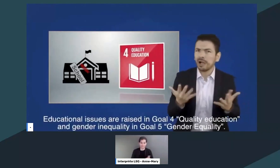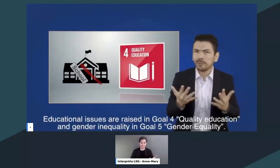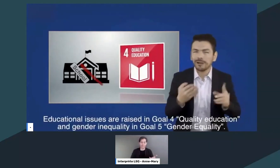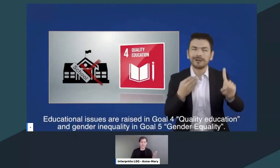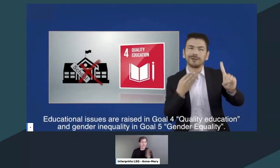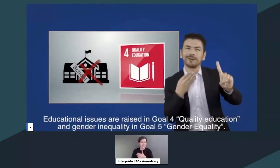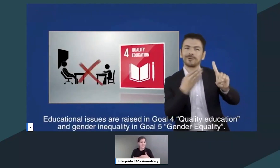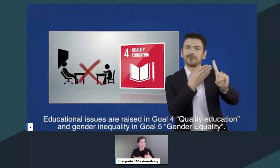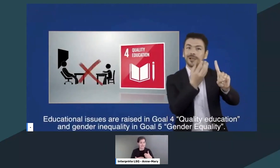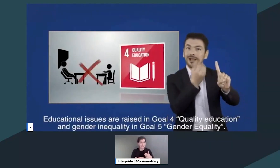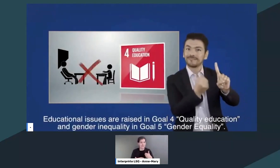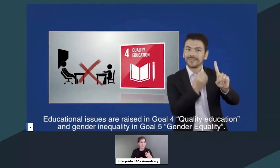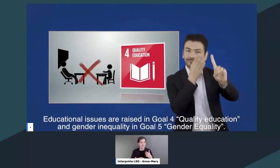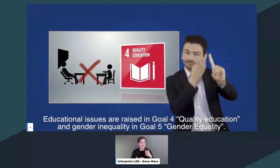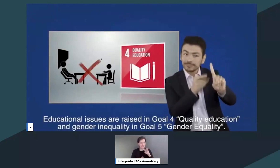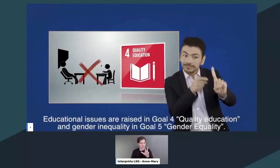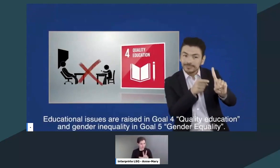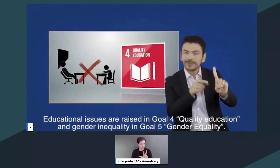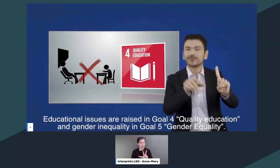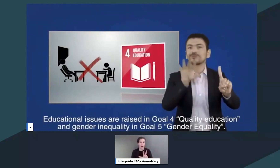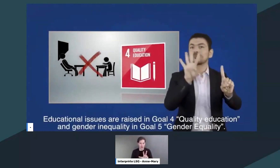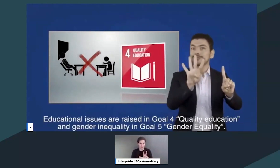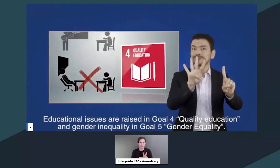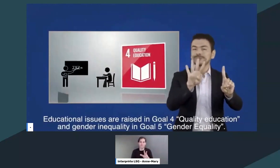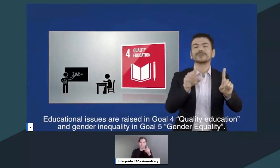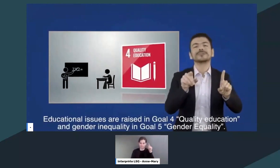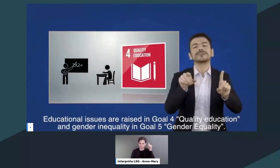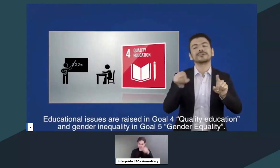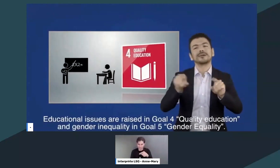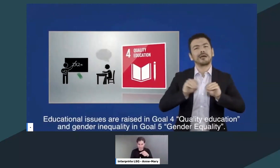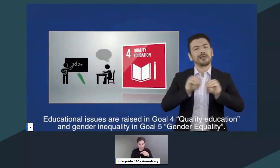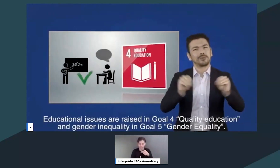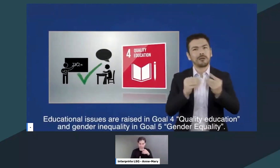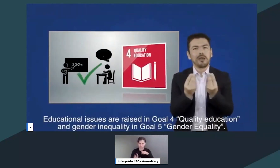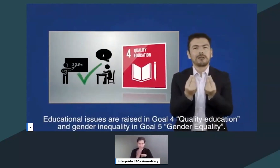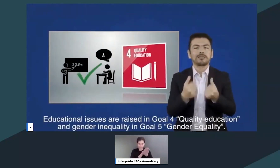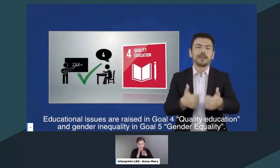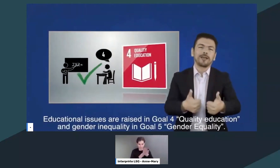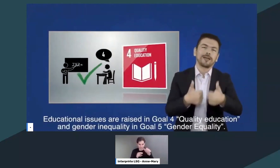à l'objectif 4, intitulé l'éducation de qualité.